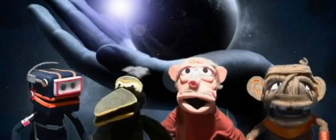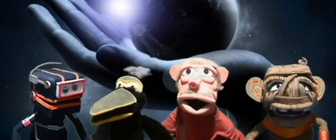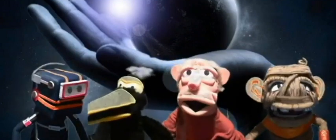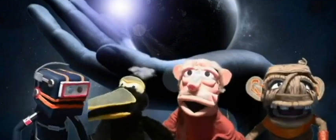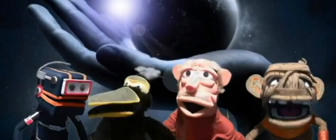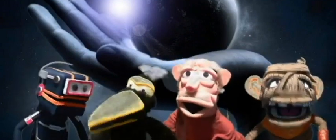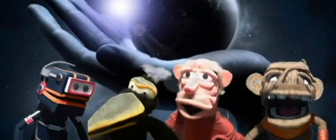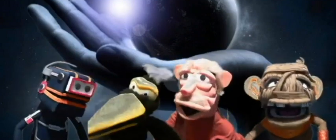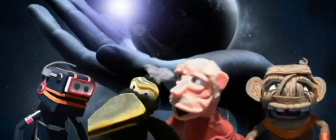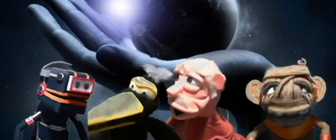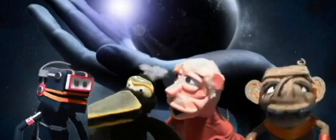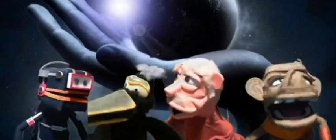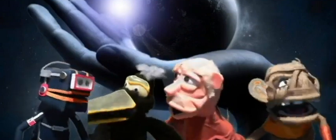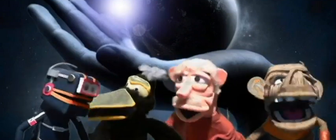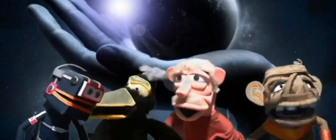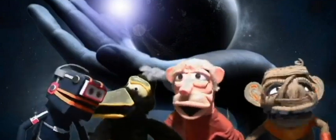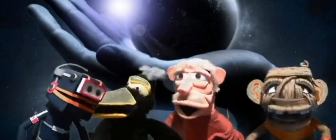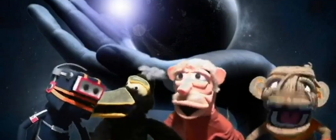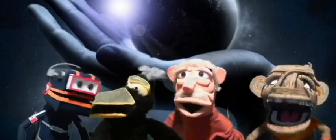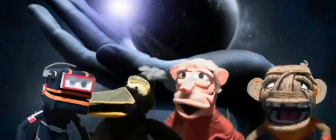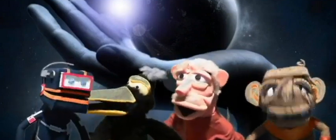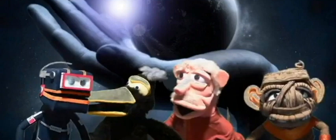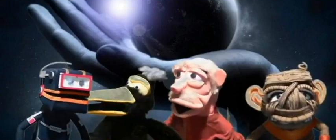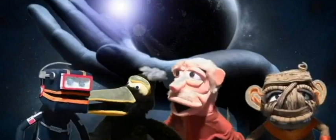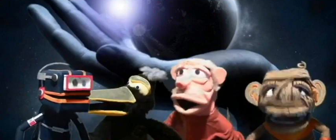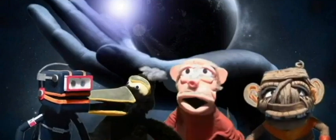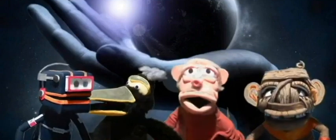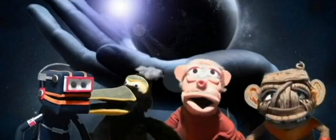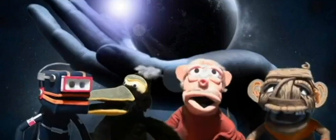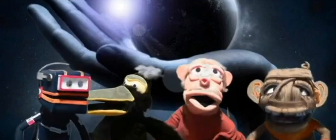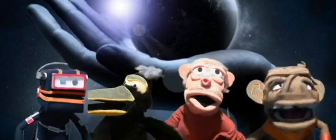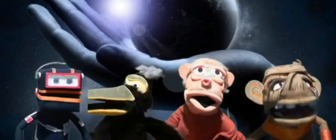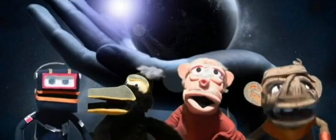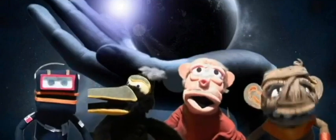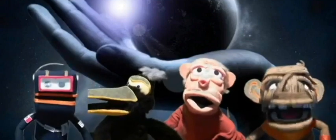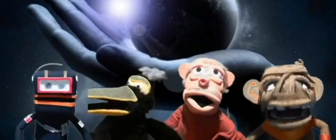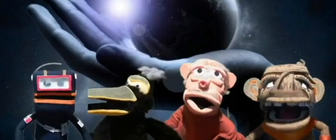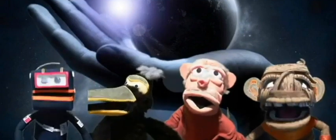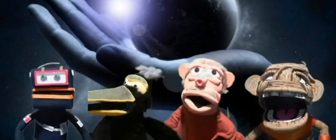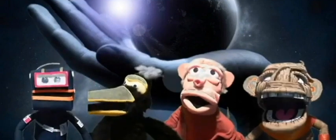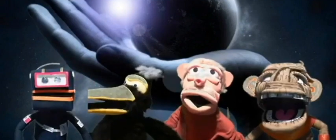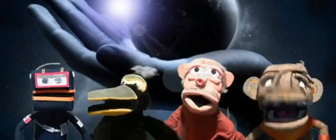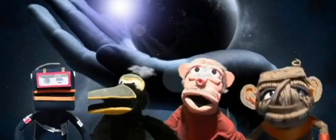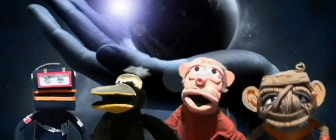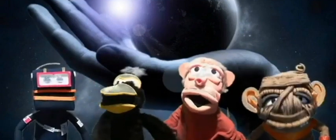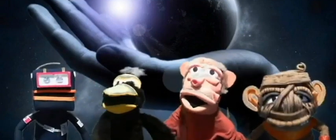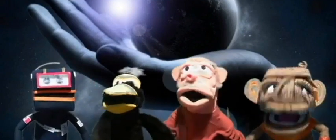Todos los martes a las 7 de la noche, hora de la Ciudad de México.